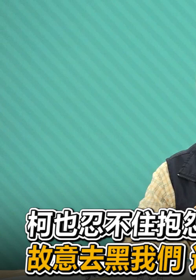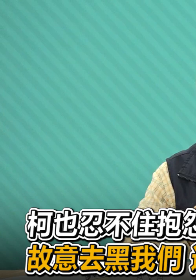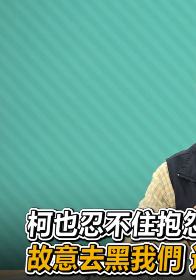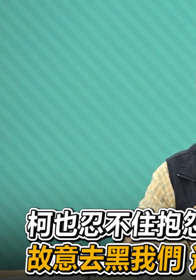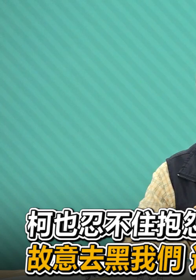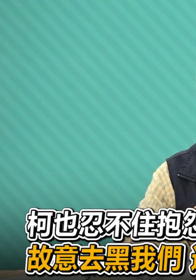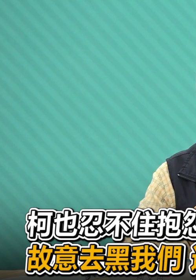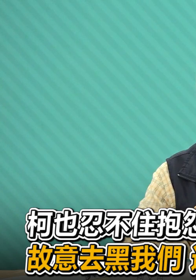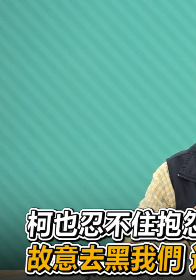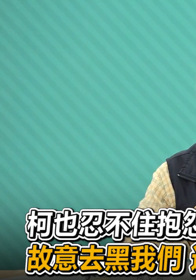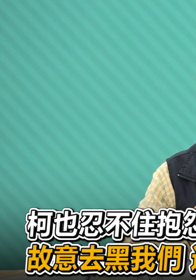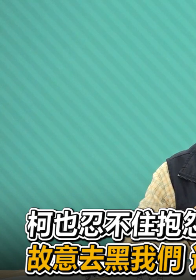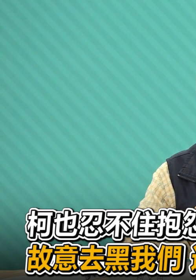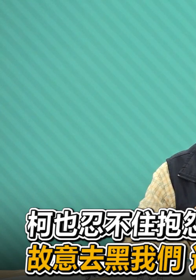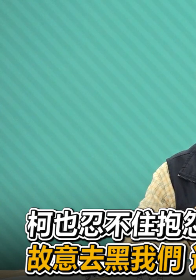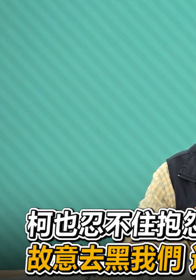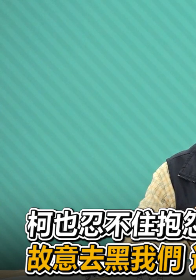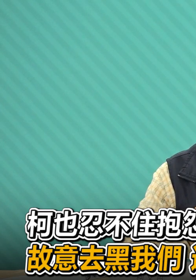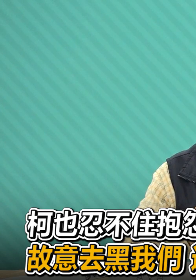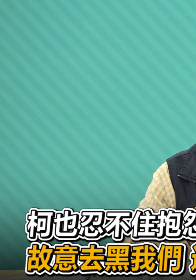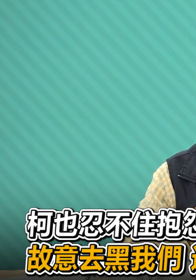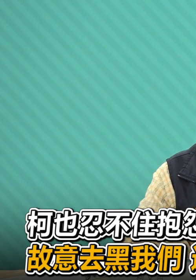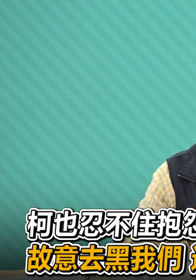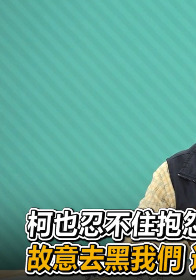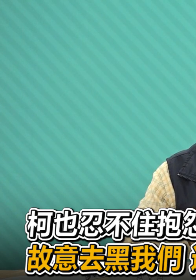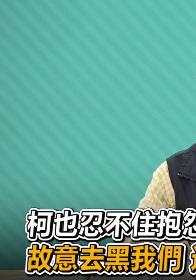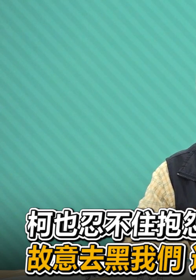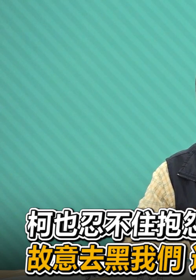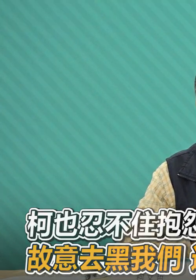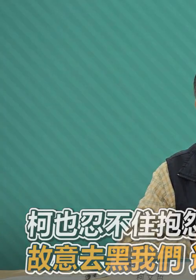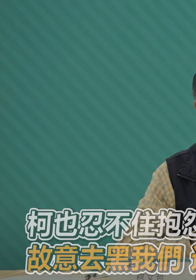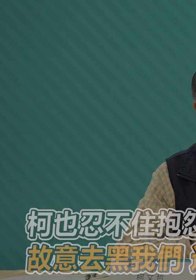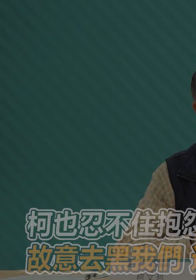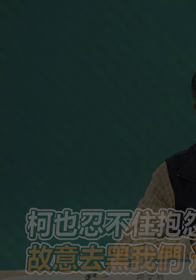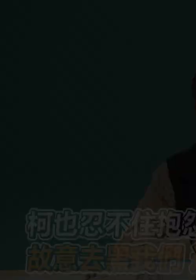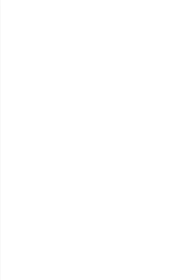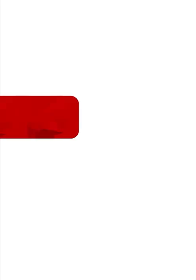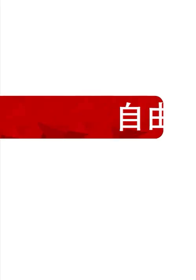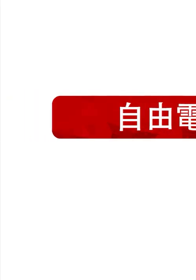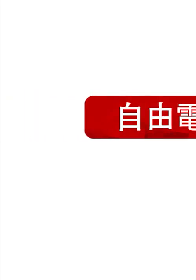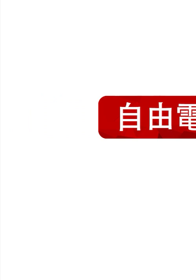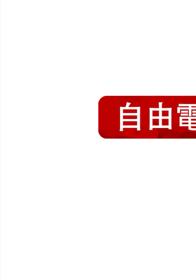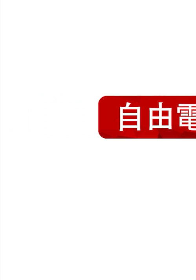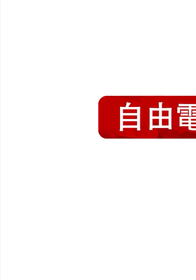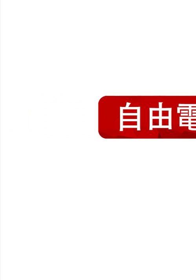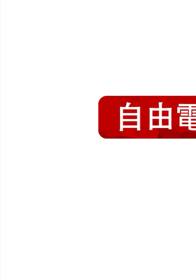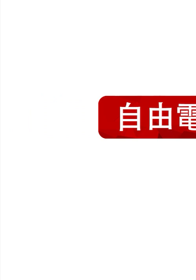知道说事实的真相不是这样，就是为了黑我们而黑我们，这个实在不可取啊。